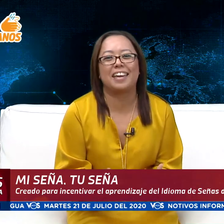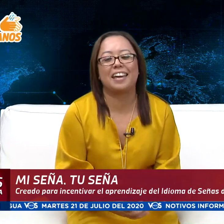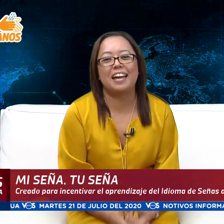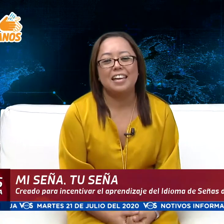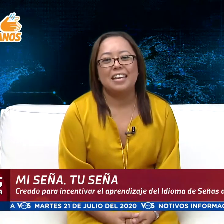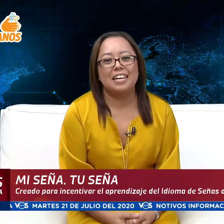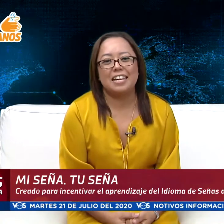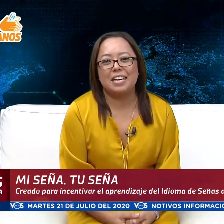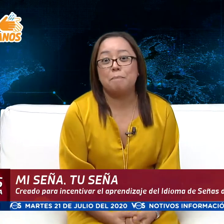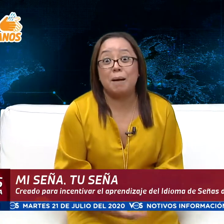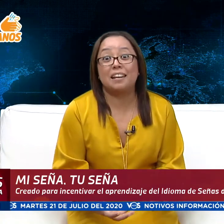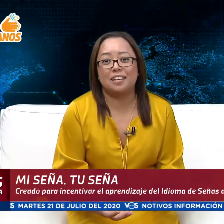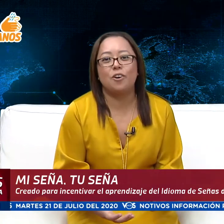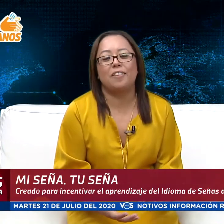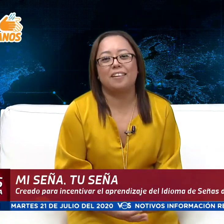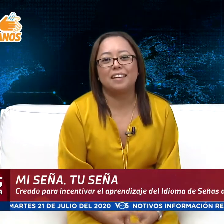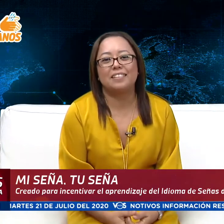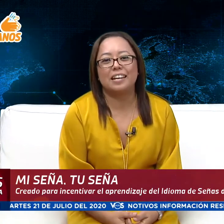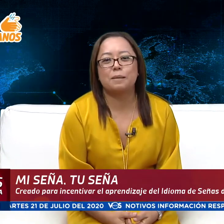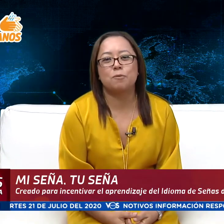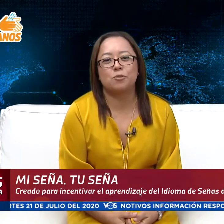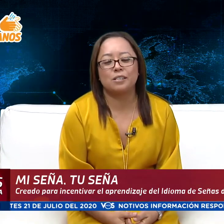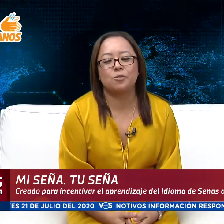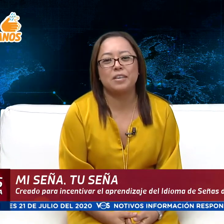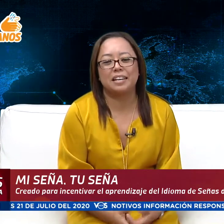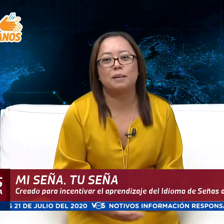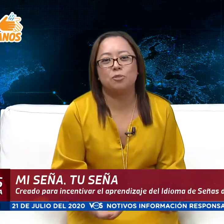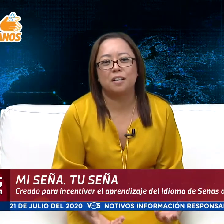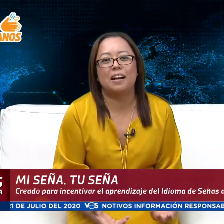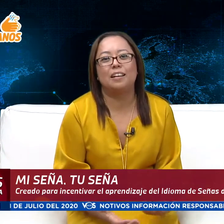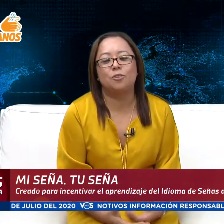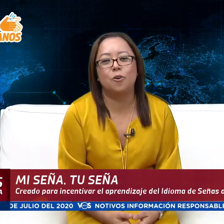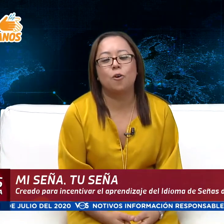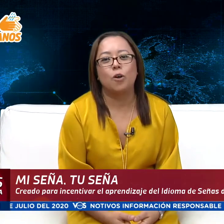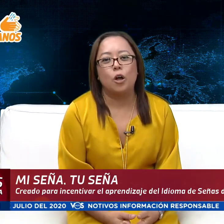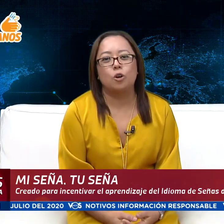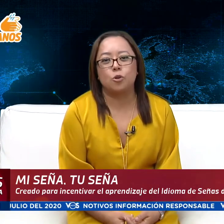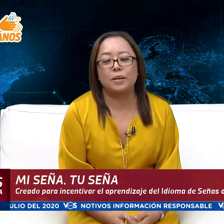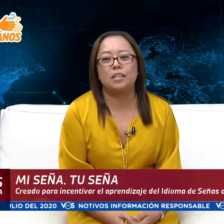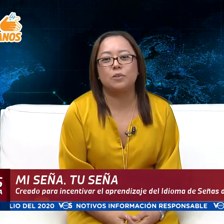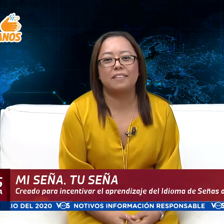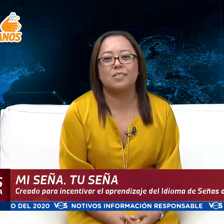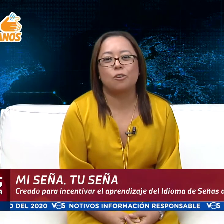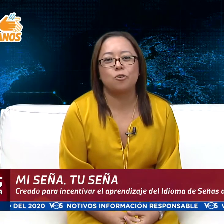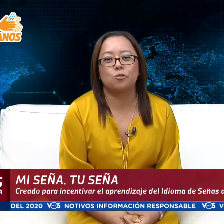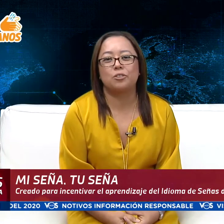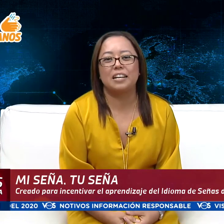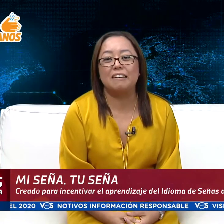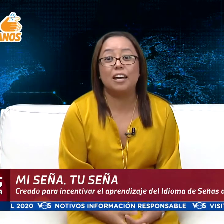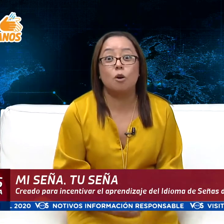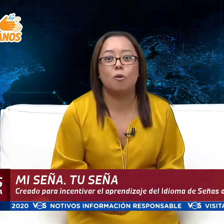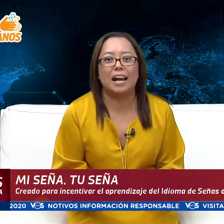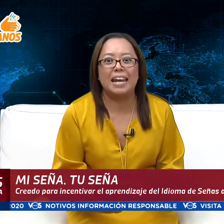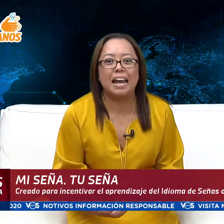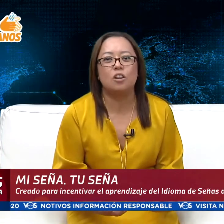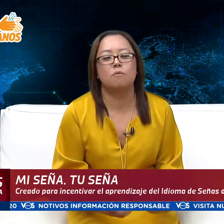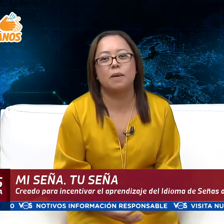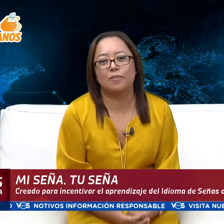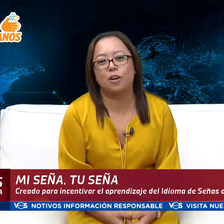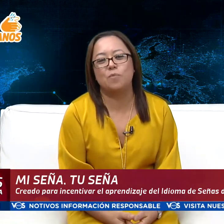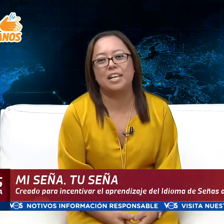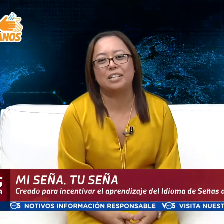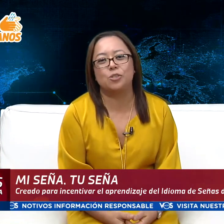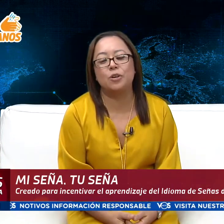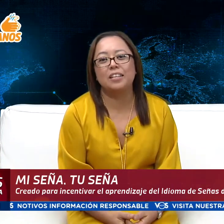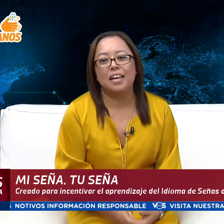de sus energías y es parte de ese proceso y que estamos trabajando con los Objetivos de Desarrollo Sostenible como canal, como